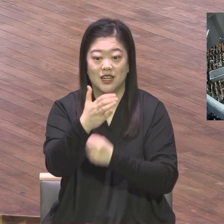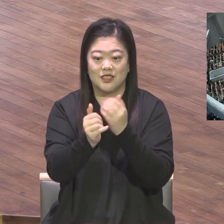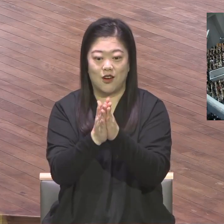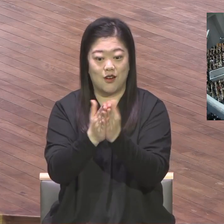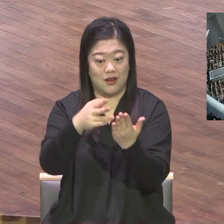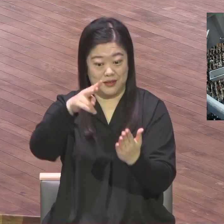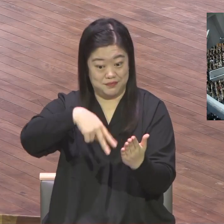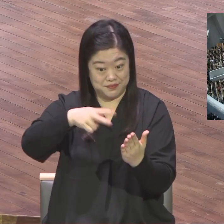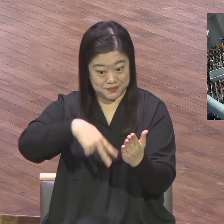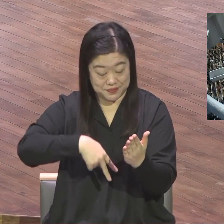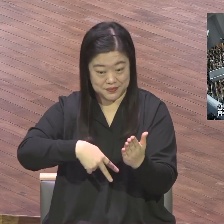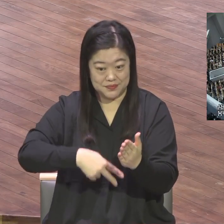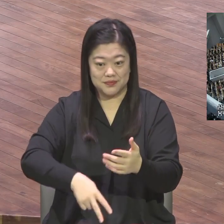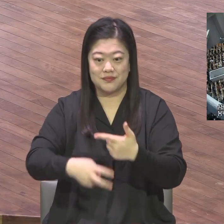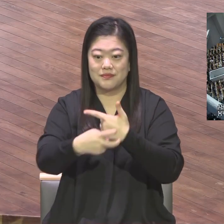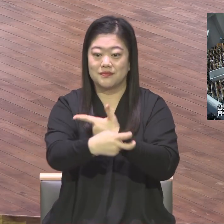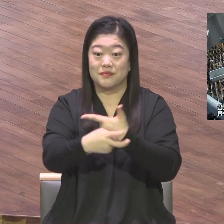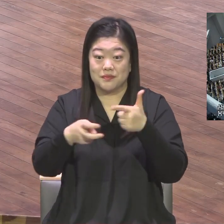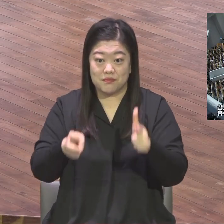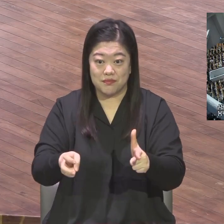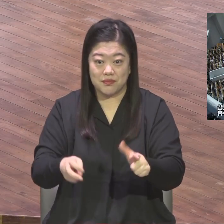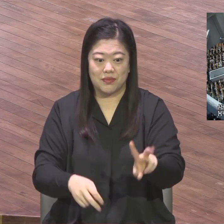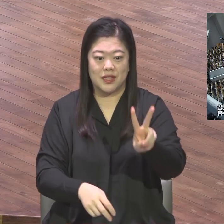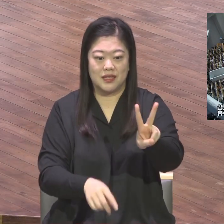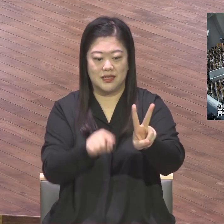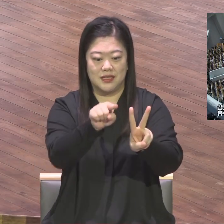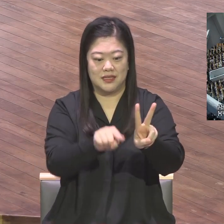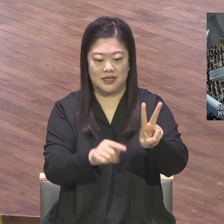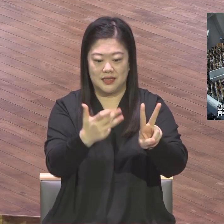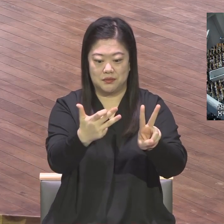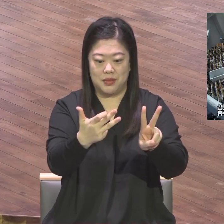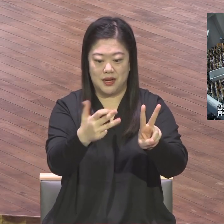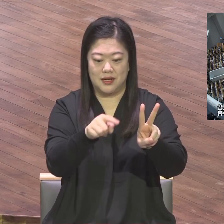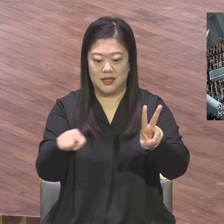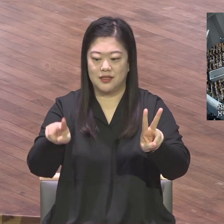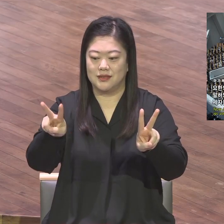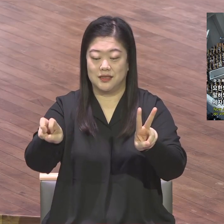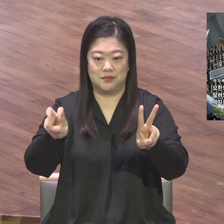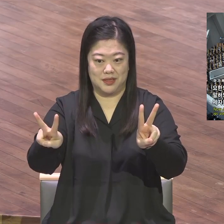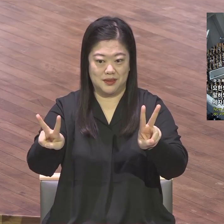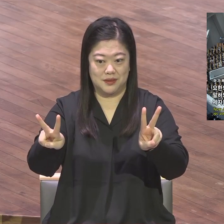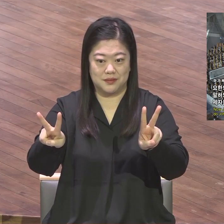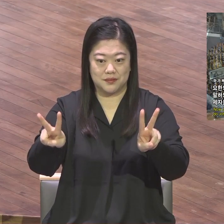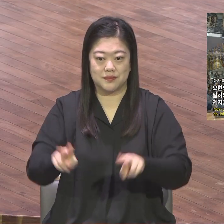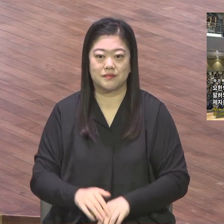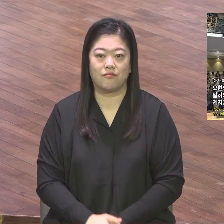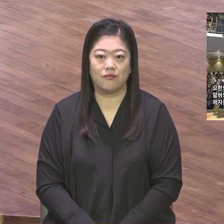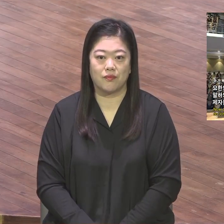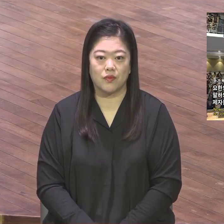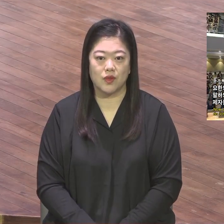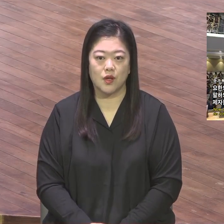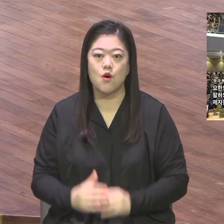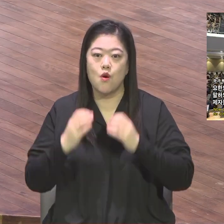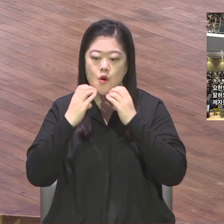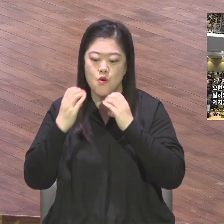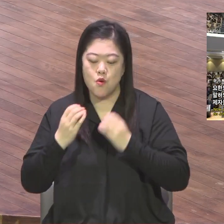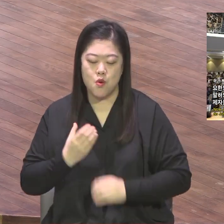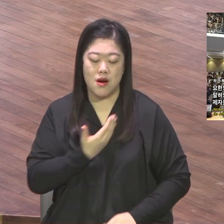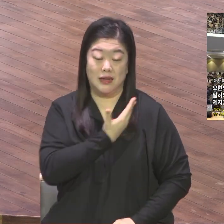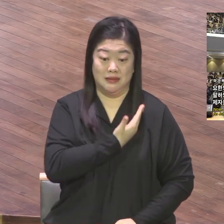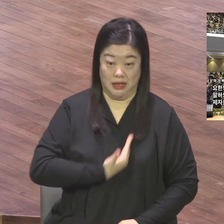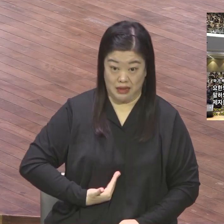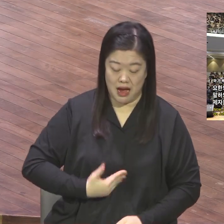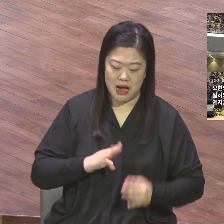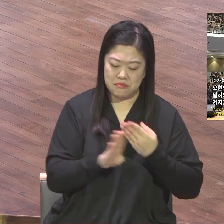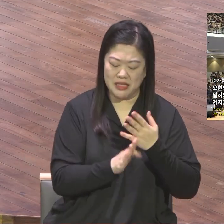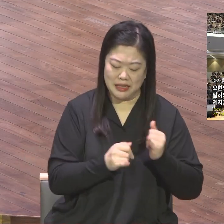오늘 은혜 받고 성취될 하나님의 말씀은 마가복음 2장 18절에서 22절 말씀입니다. 요한의 제자들과 바리새인들이